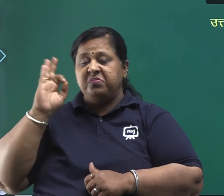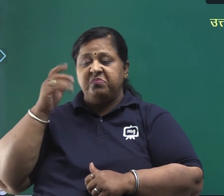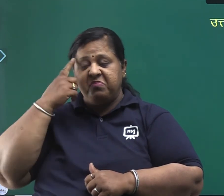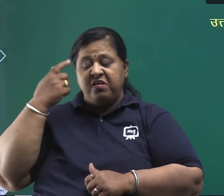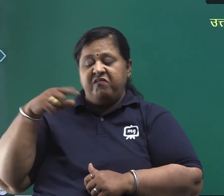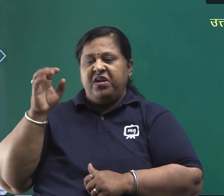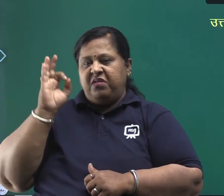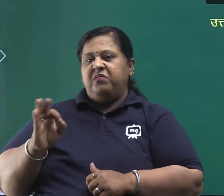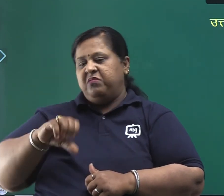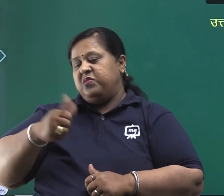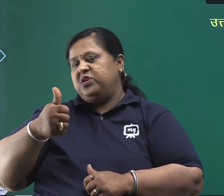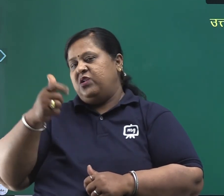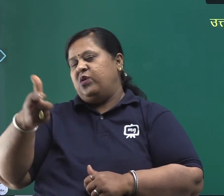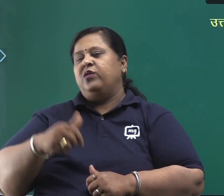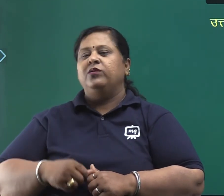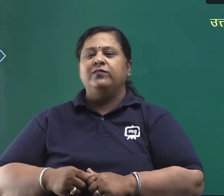प्रवीण हो गए हो।